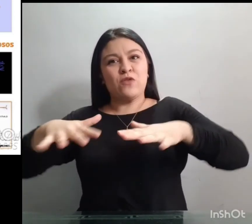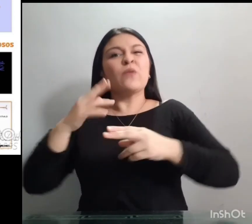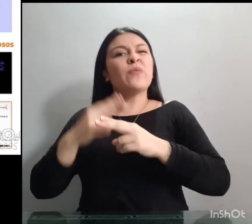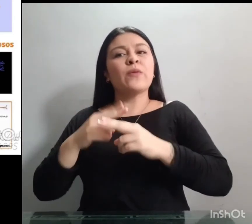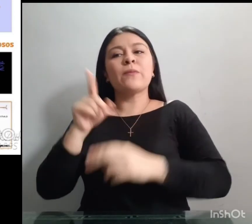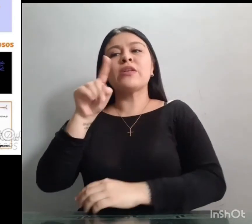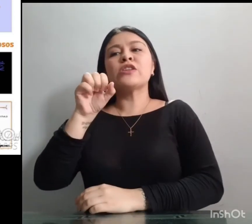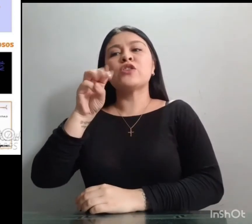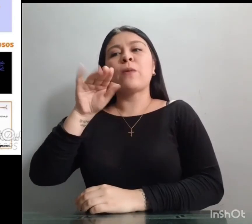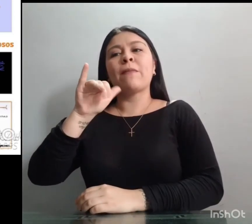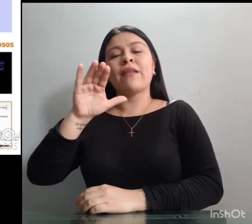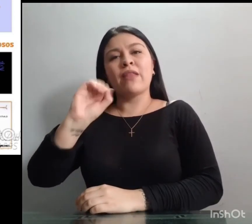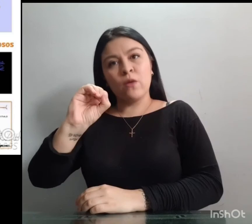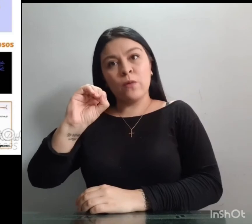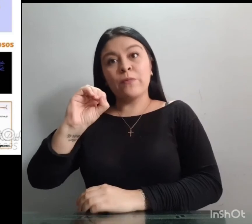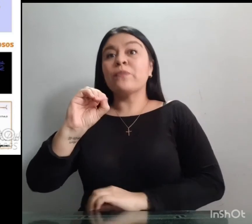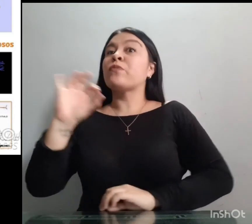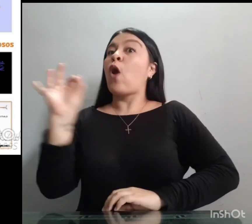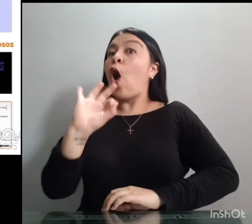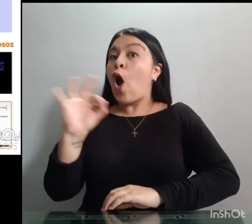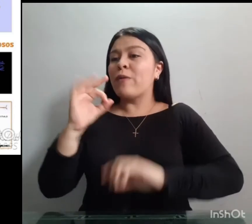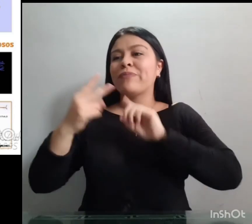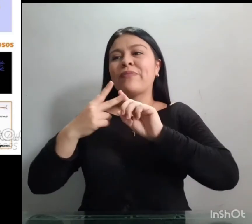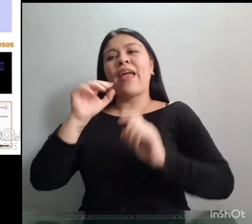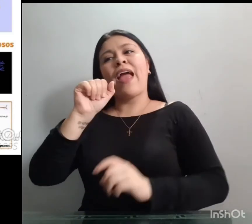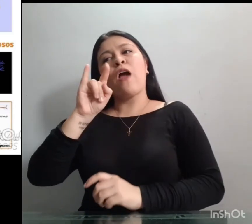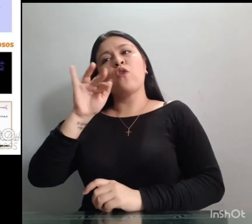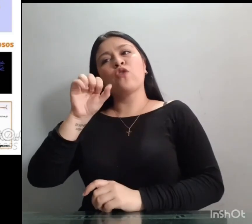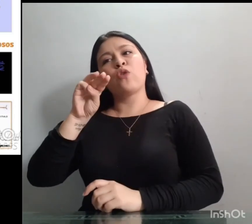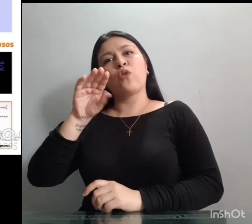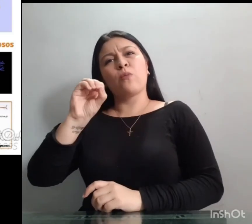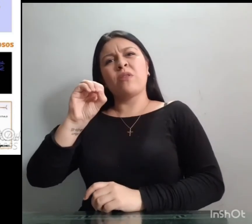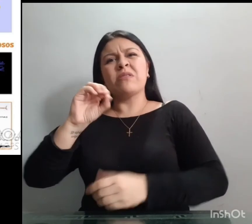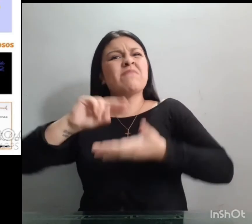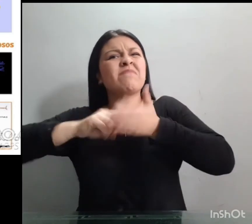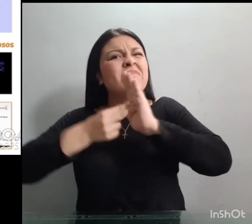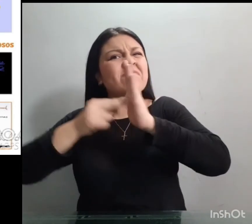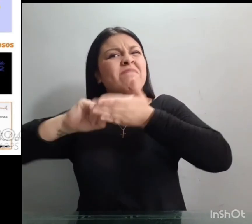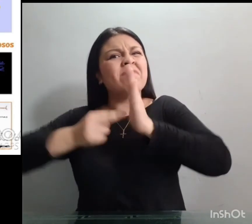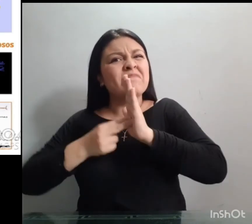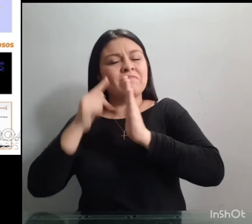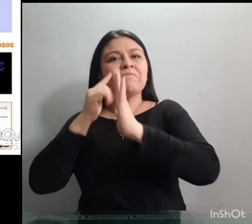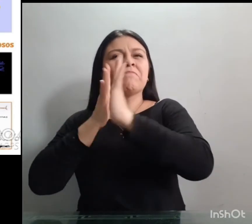nervioso vegetativo o autónomo. El sistema nervioso